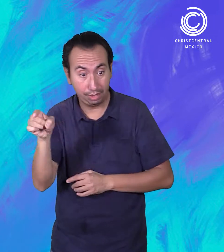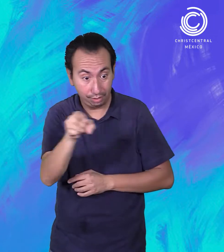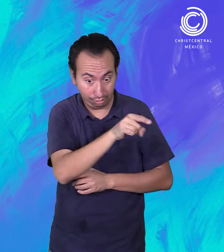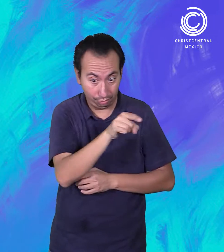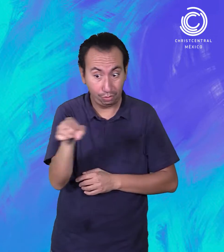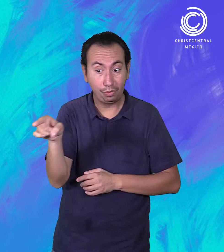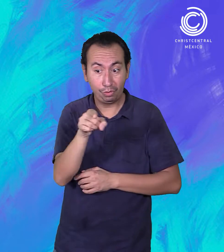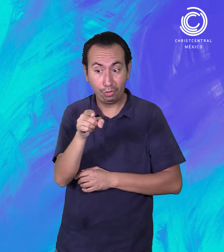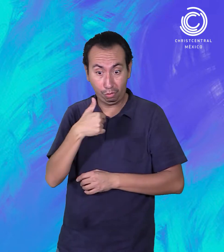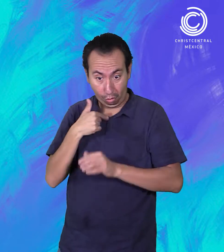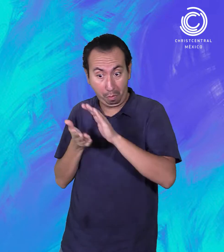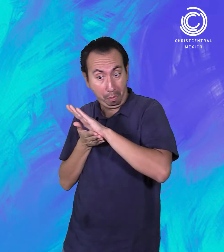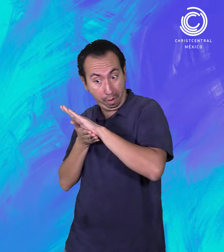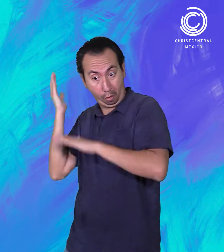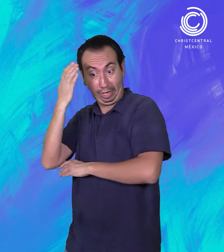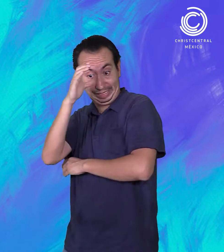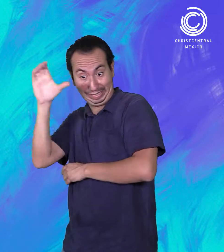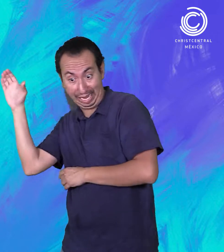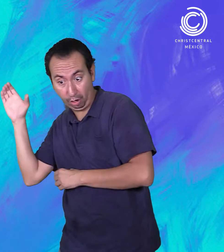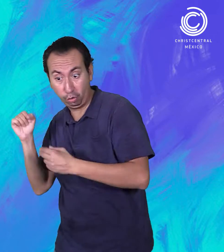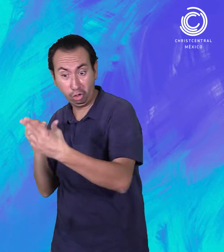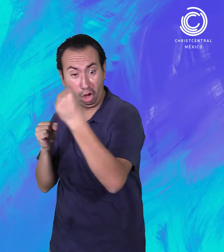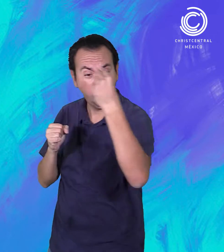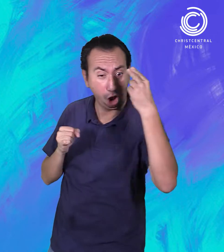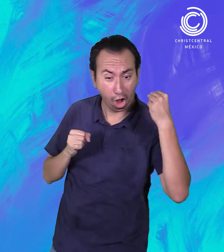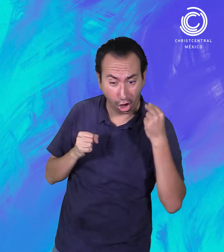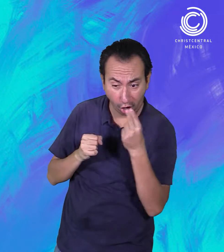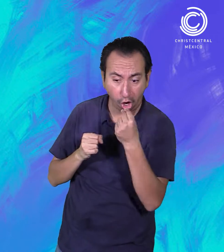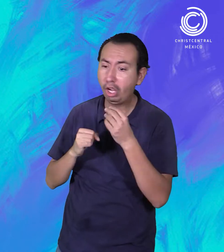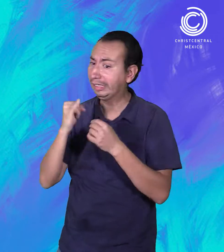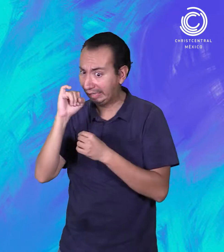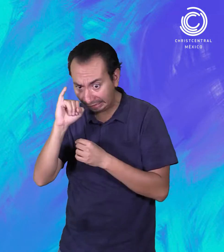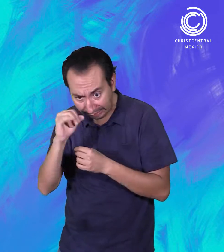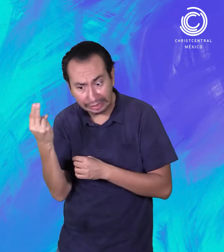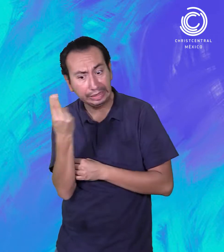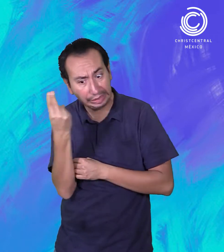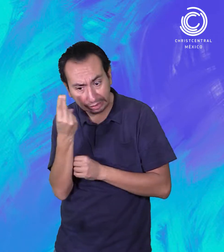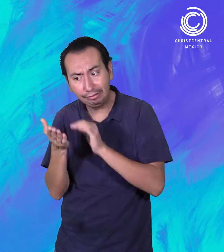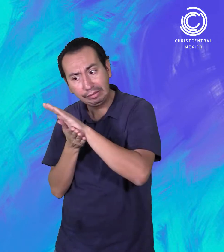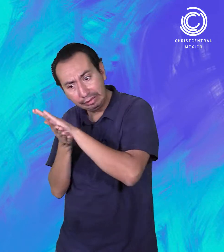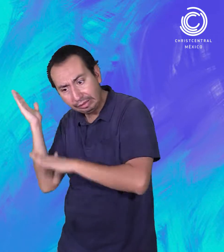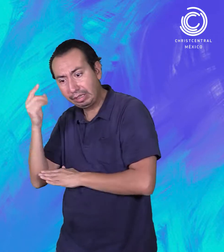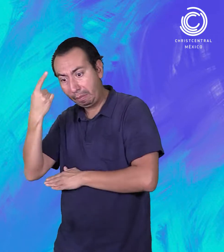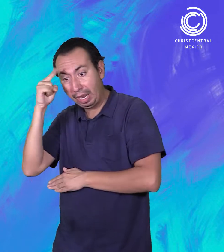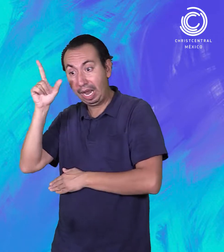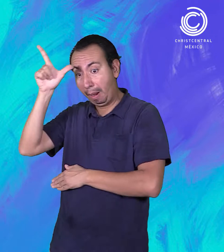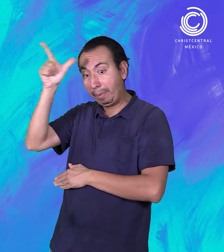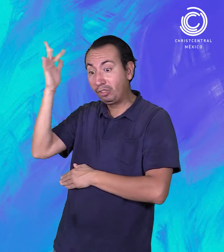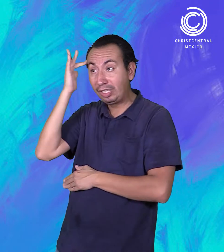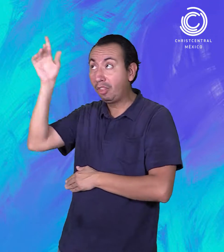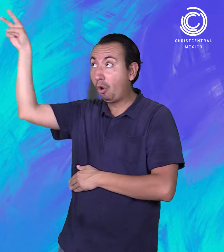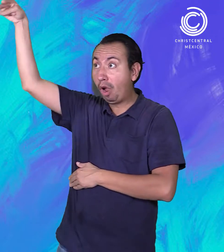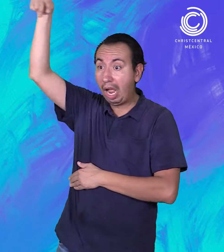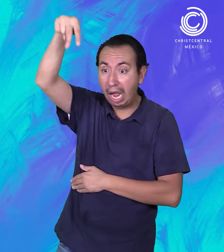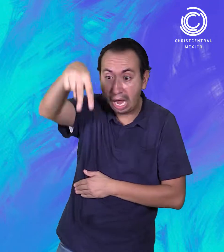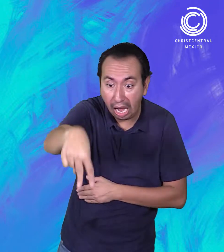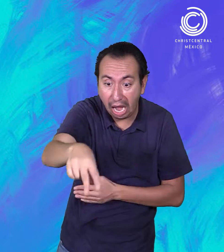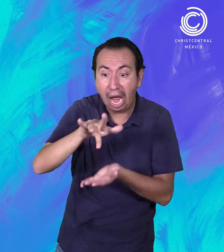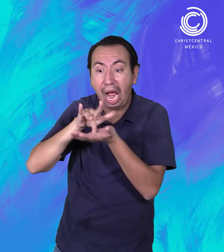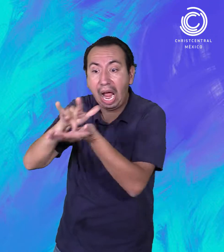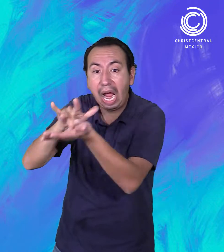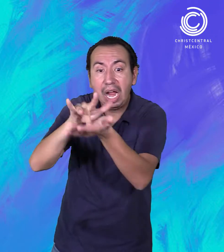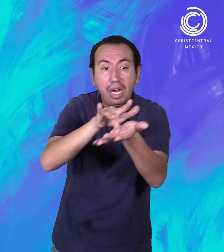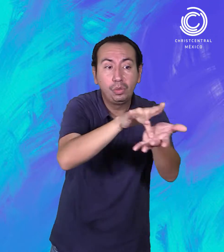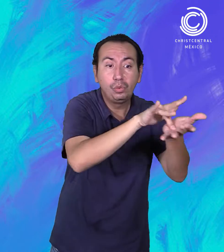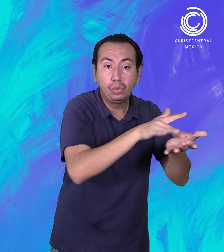les conviene que yo me vaya. Les conviene que yo me vaya para entonces poderles enviar al Consolador, que nos explicó Eliseo, que es una